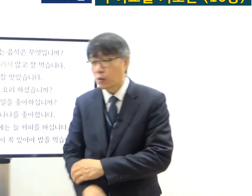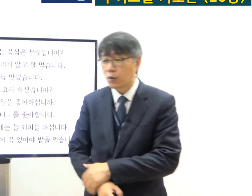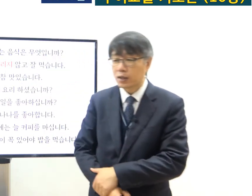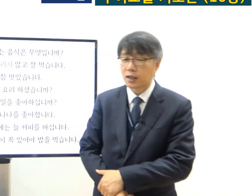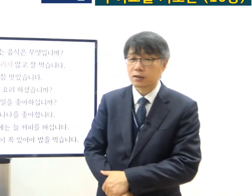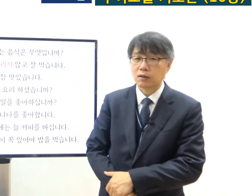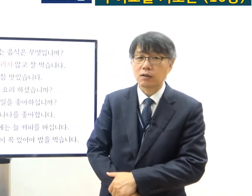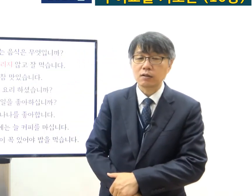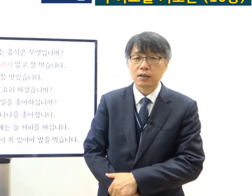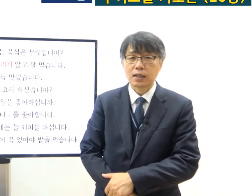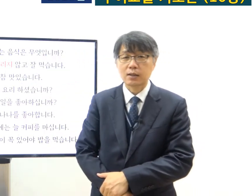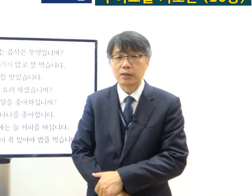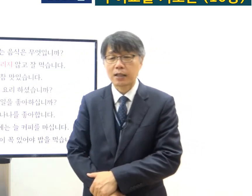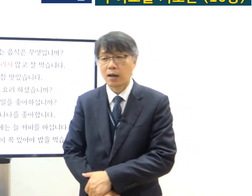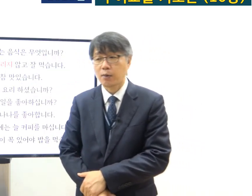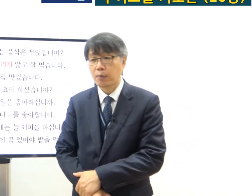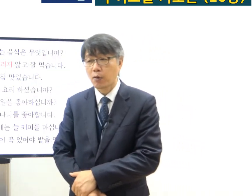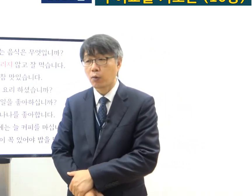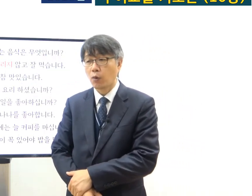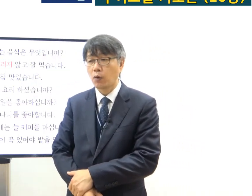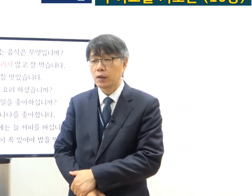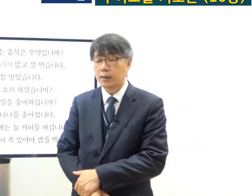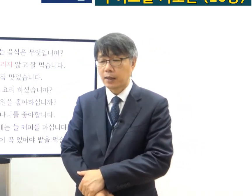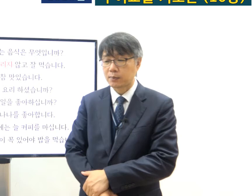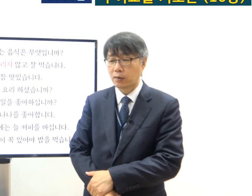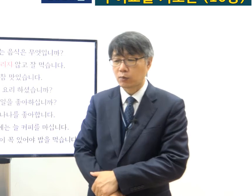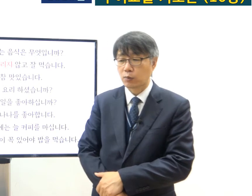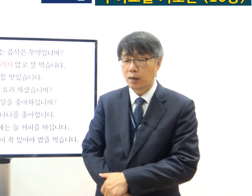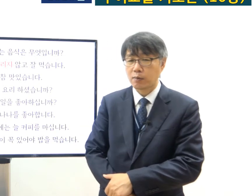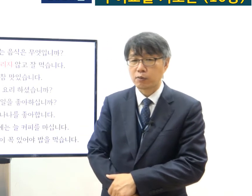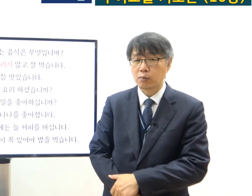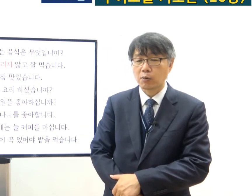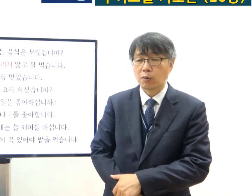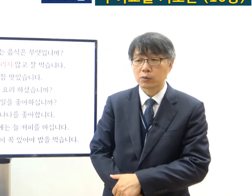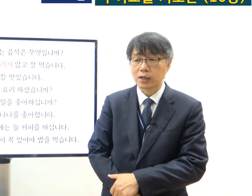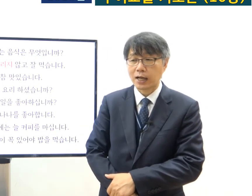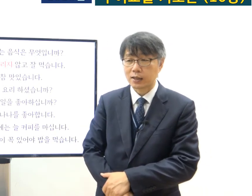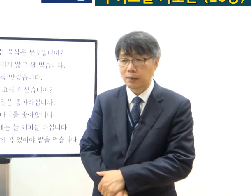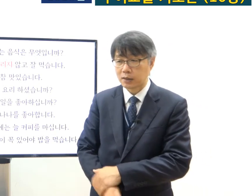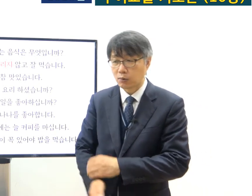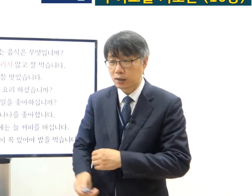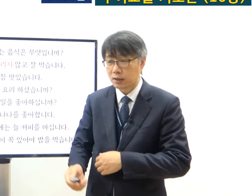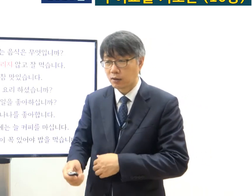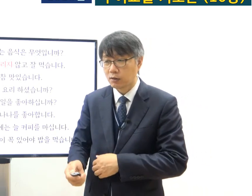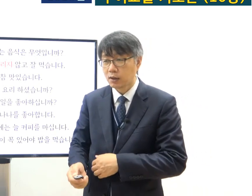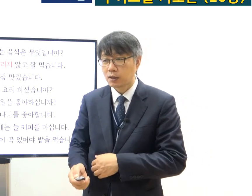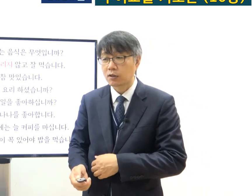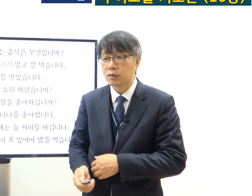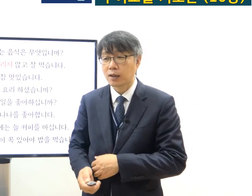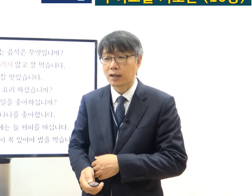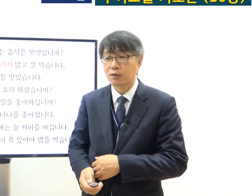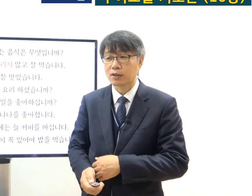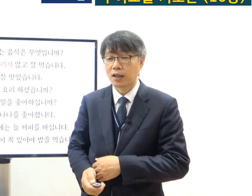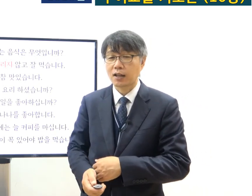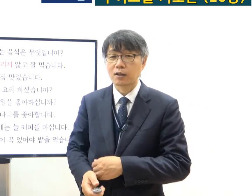거기에 따라서 다시 한번 단어 한번 배우고 마지막으로 노래 한번 불러보고 오늘 강의를 마치도록 할 텐데요. 걱정 말아요 그대,